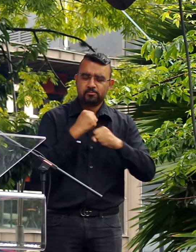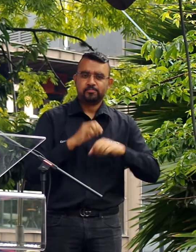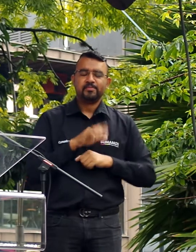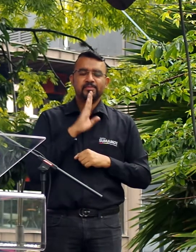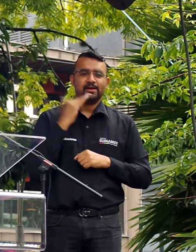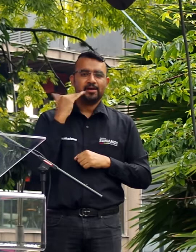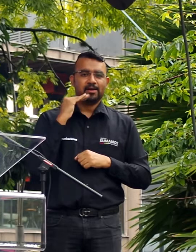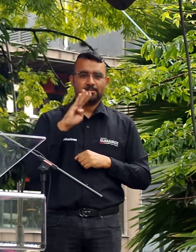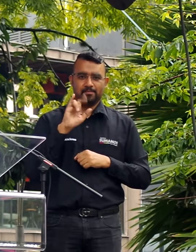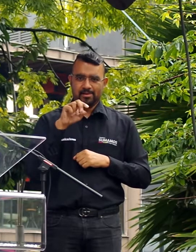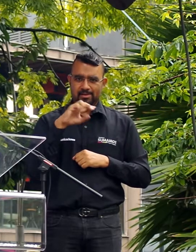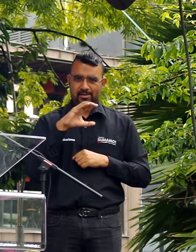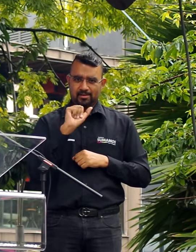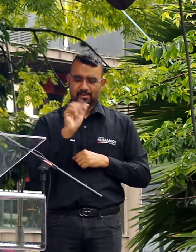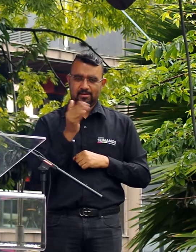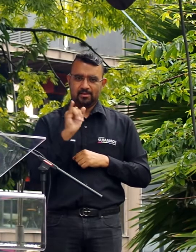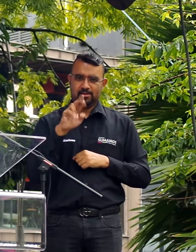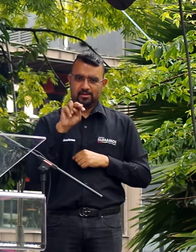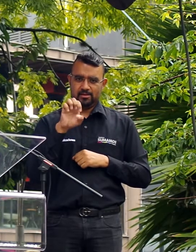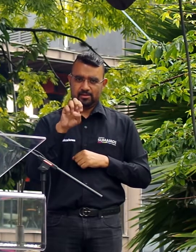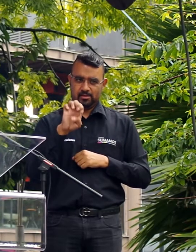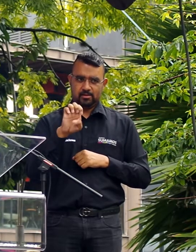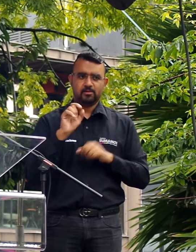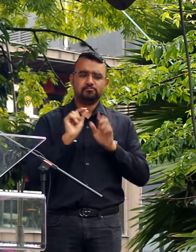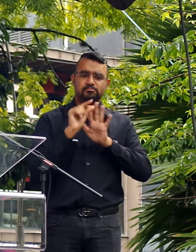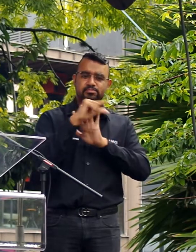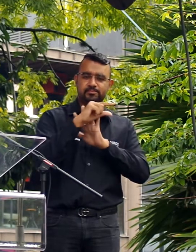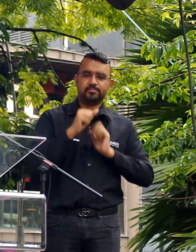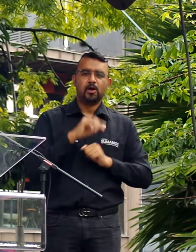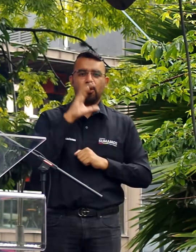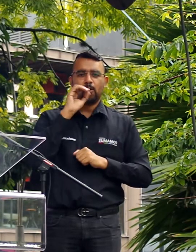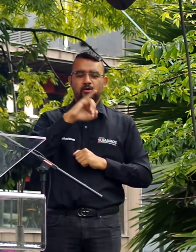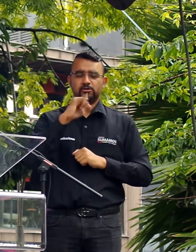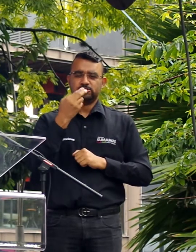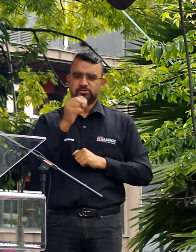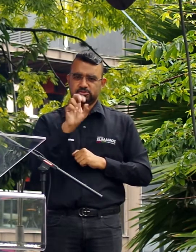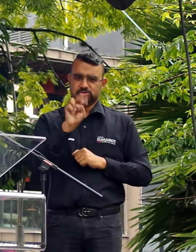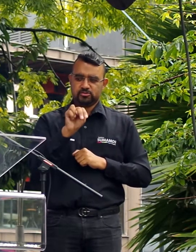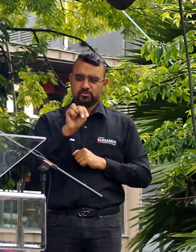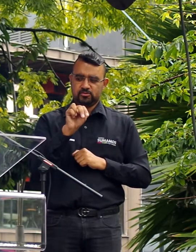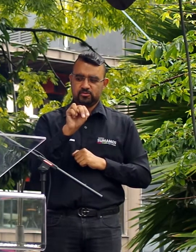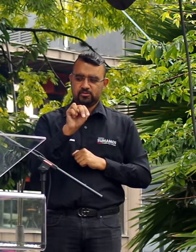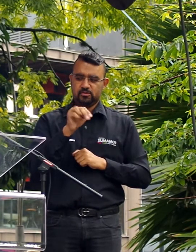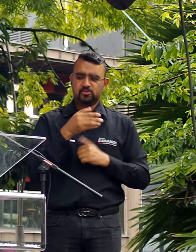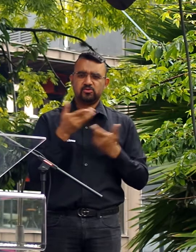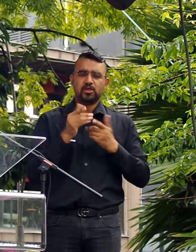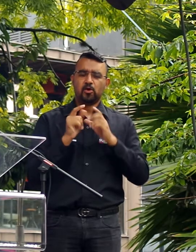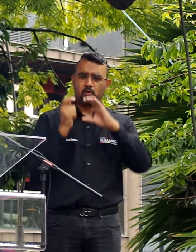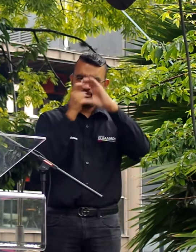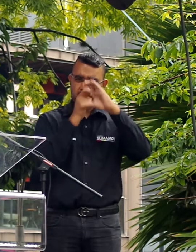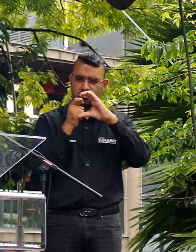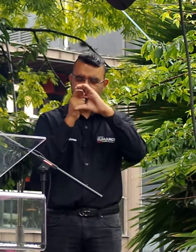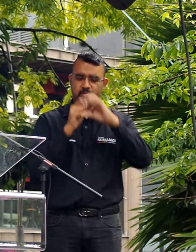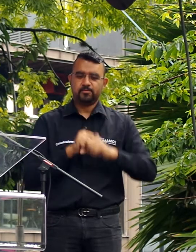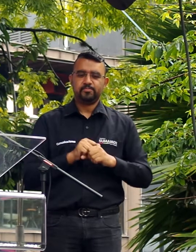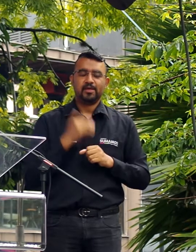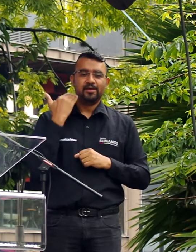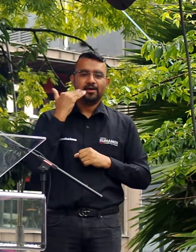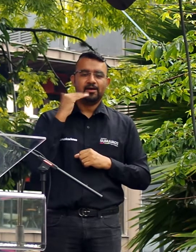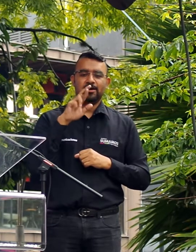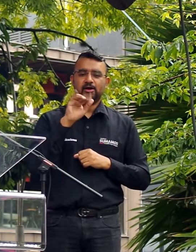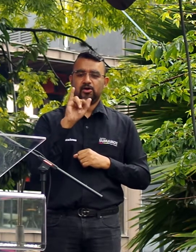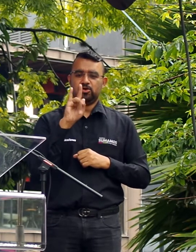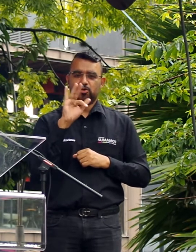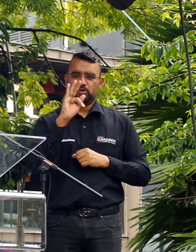Irene Chavarría Lotero, personera municipal, John Alexander Gaviria Delgado de la Contraloría Municipal, a Ruth